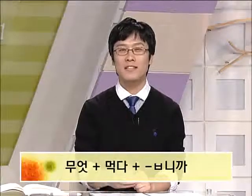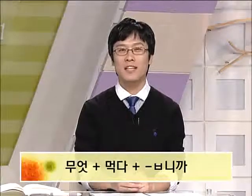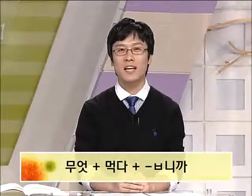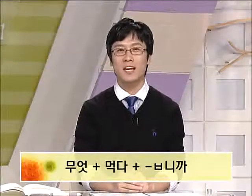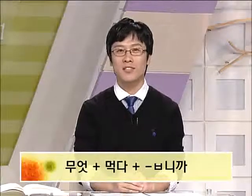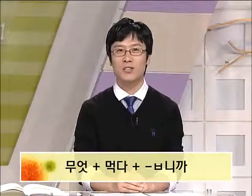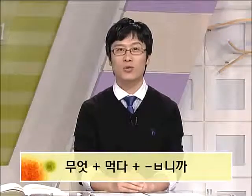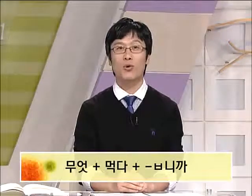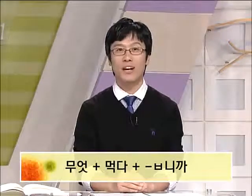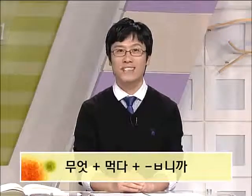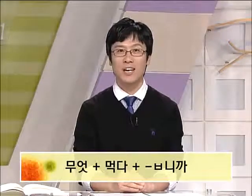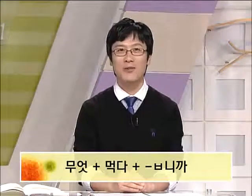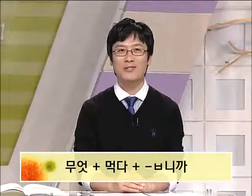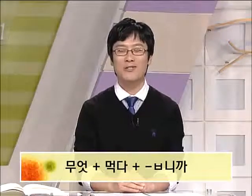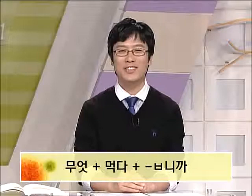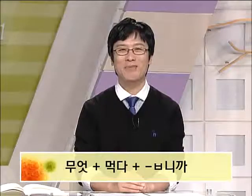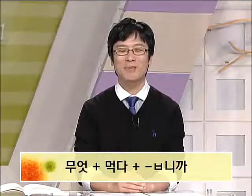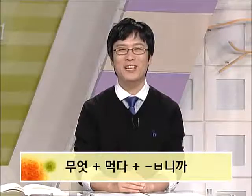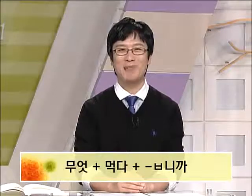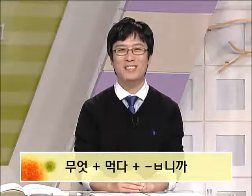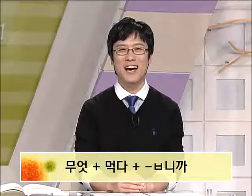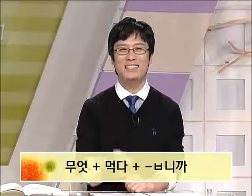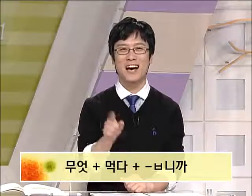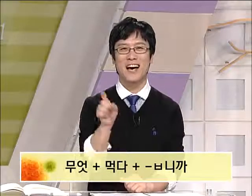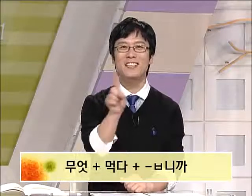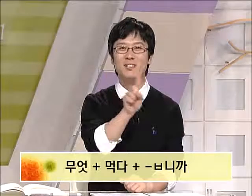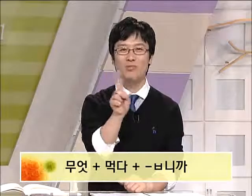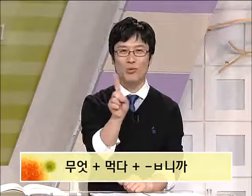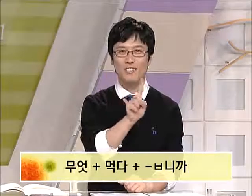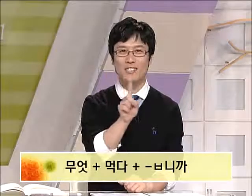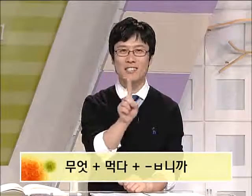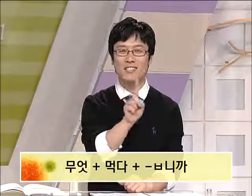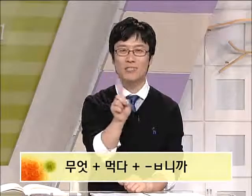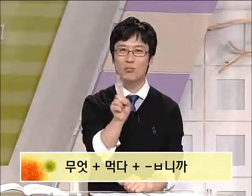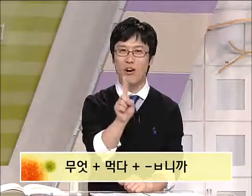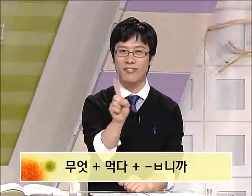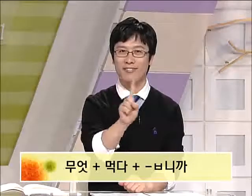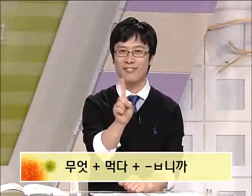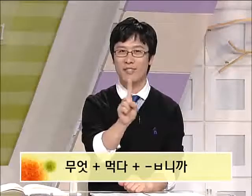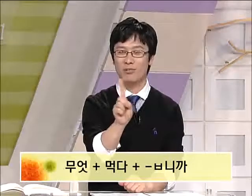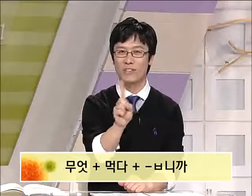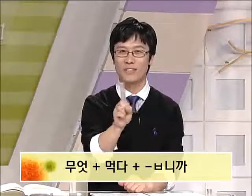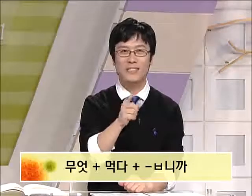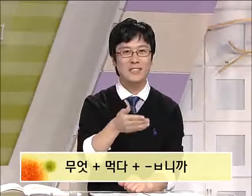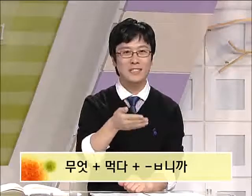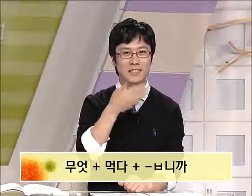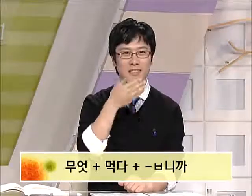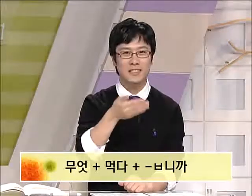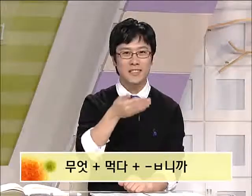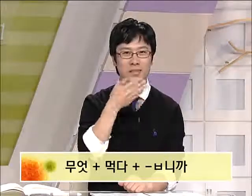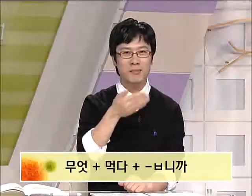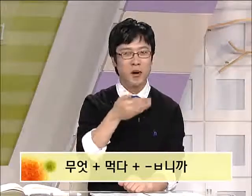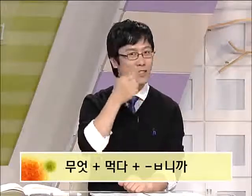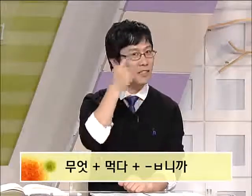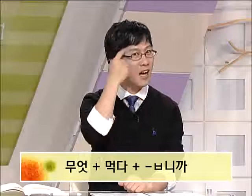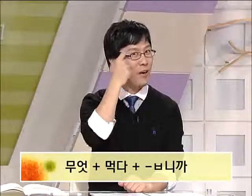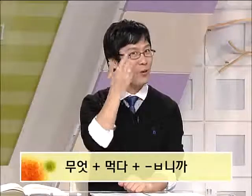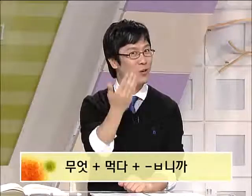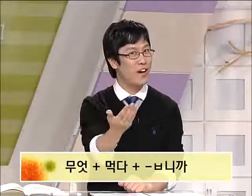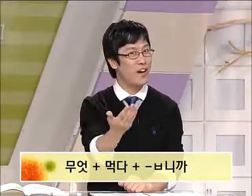식당에 가셔서 유용하게 사용할 수 있는 문장입니다. 자, 무엇을, 무엇, 무엇을 먹을까요? 자,